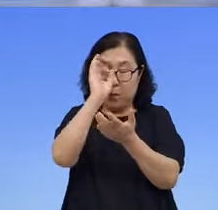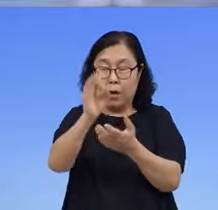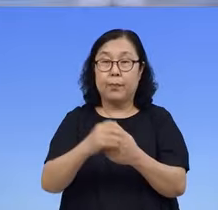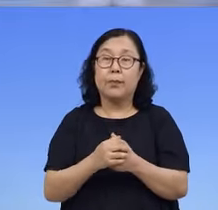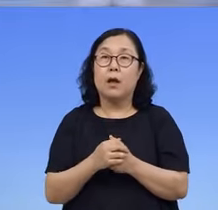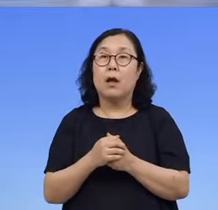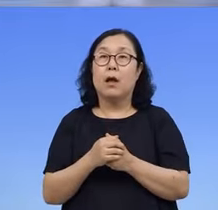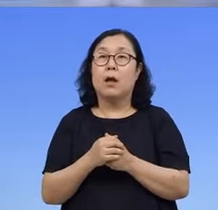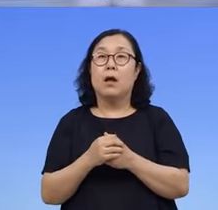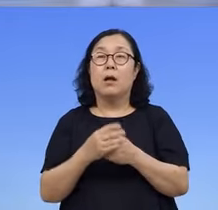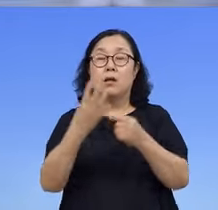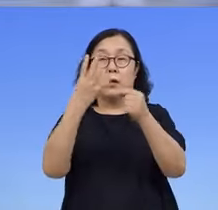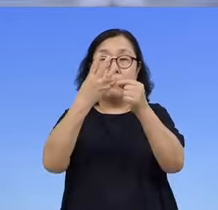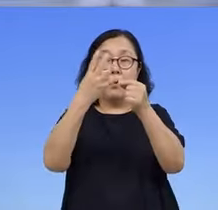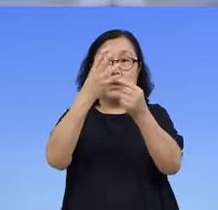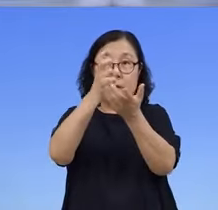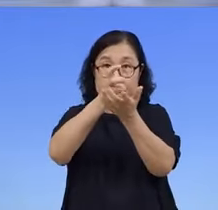보세요.